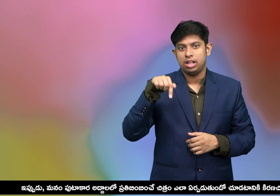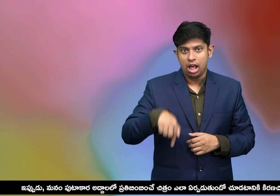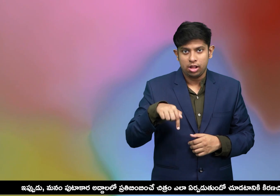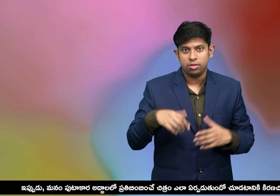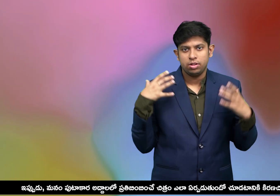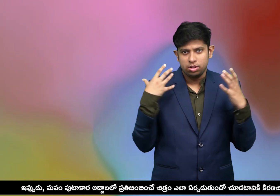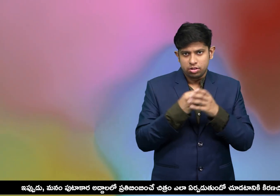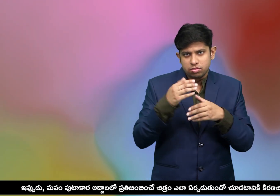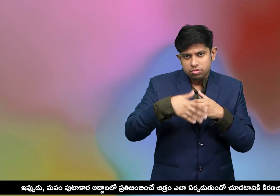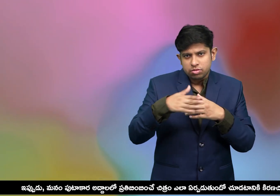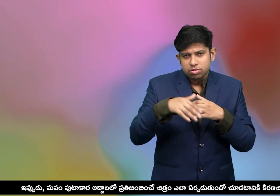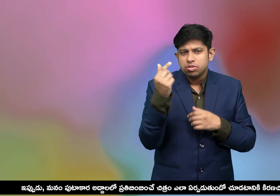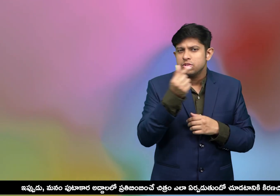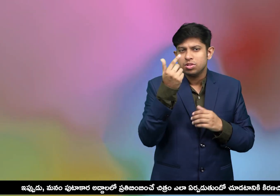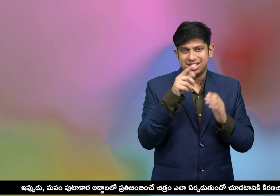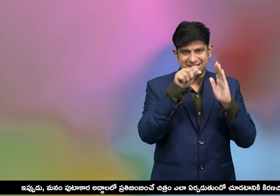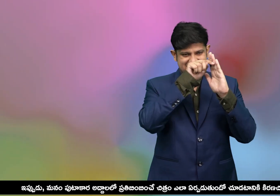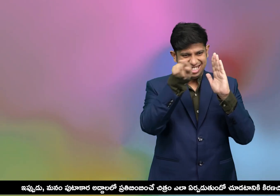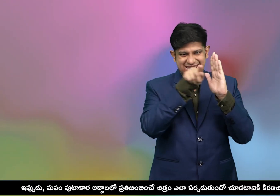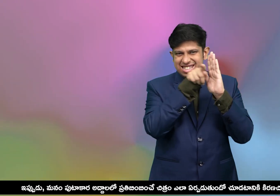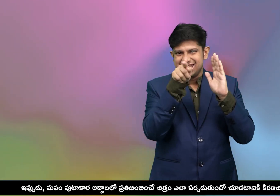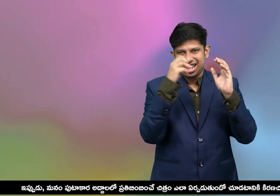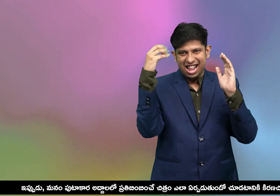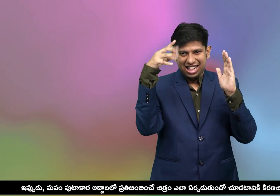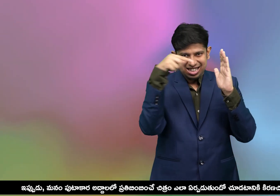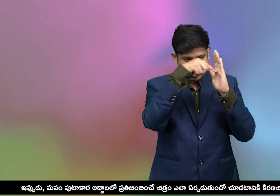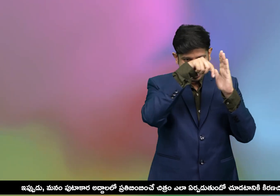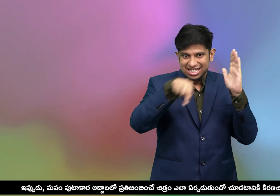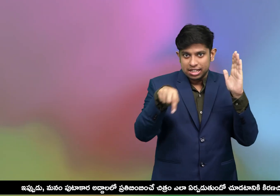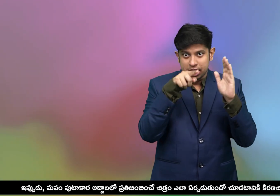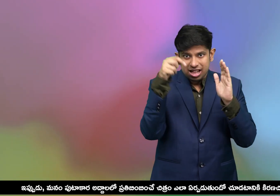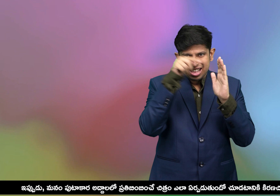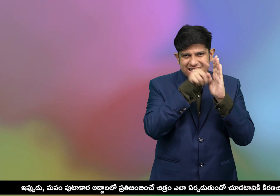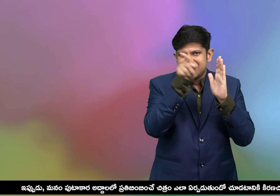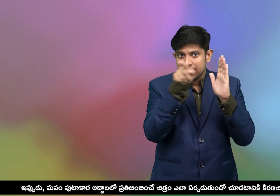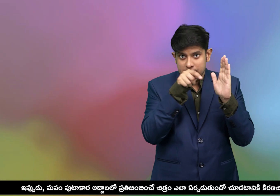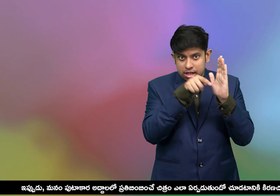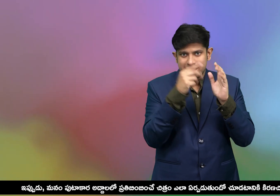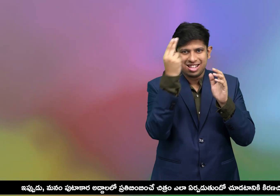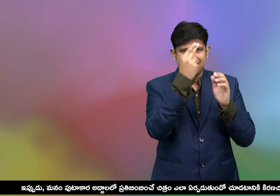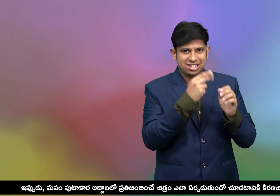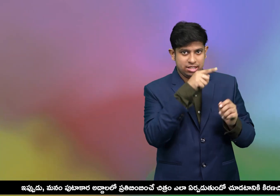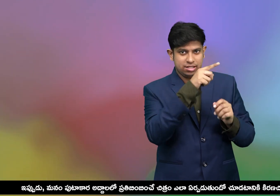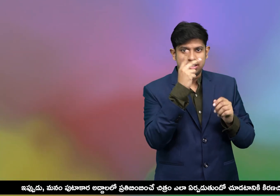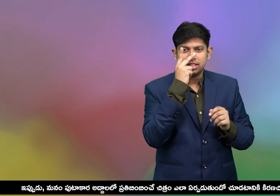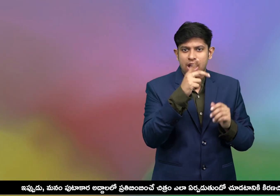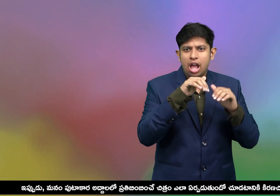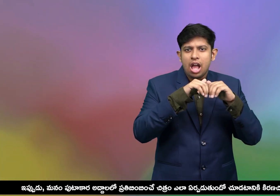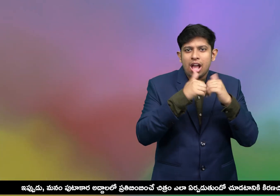ఇప్పుడు మనం పుటాకార అద్దాలలో ప్రతిబింబించే చిత్రం ఎలా ఏర్పడుతుందో చూడడానికి కిరణ చిత్రాలను